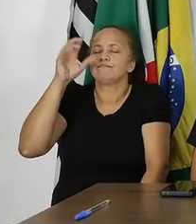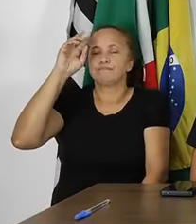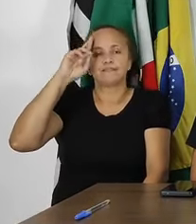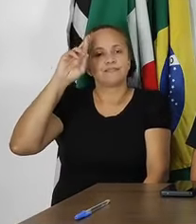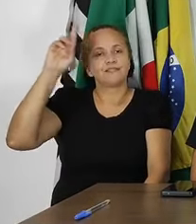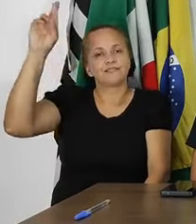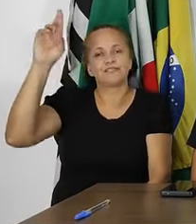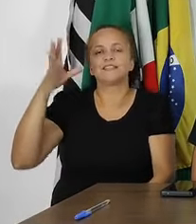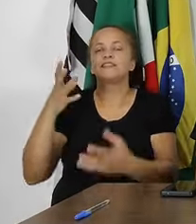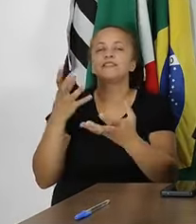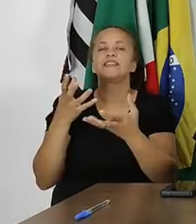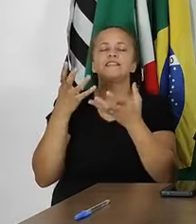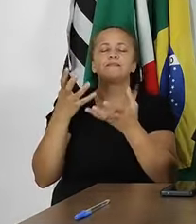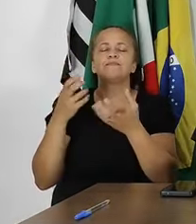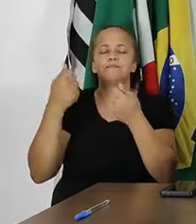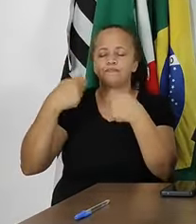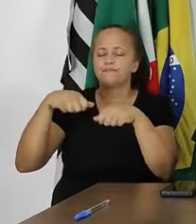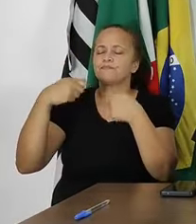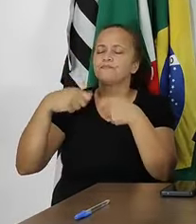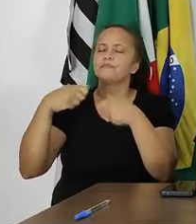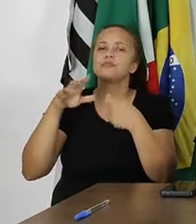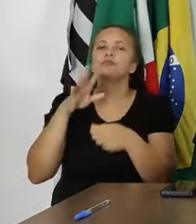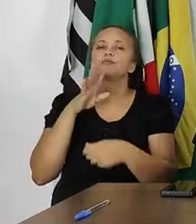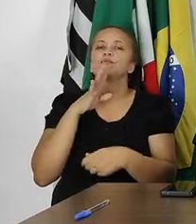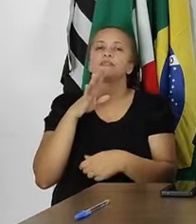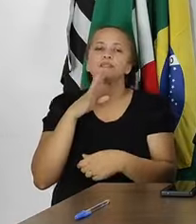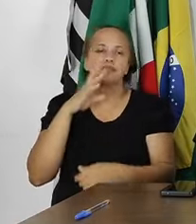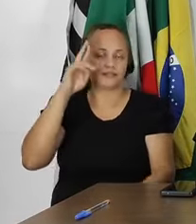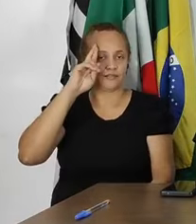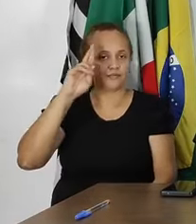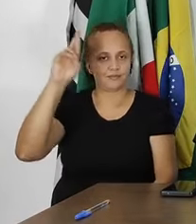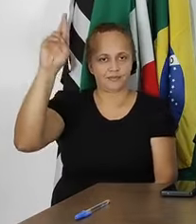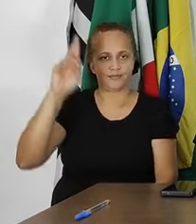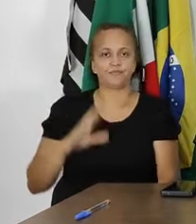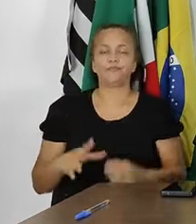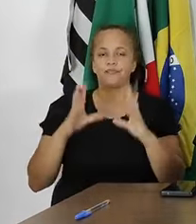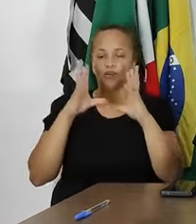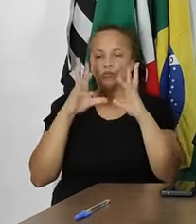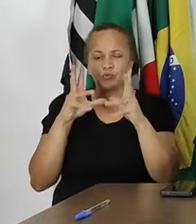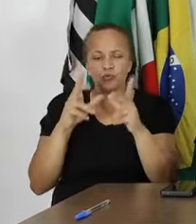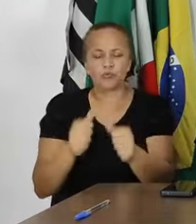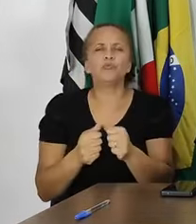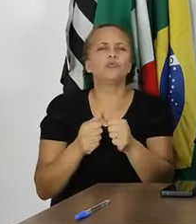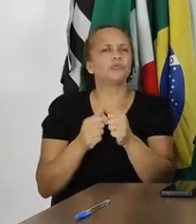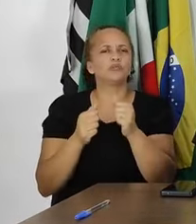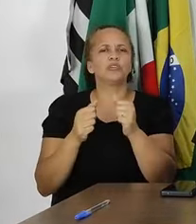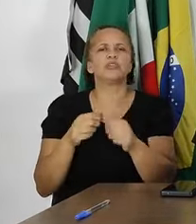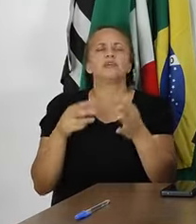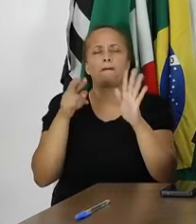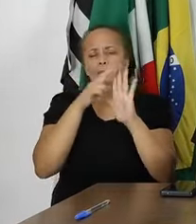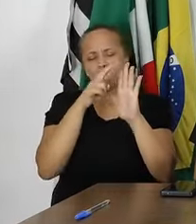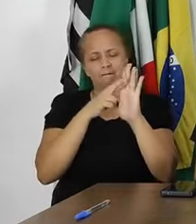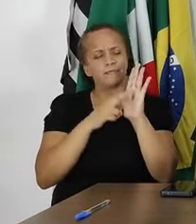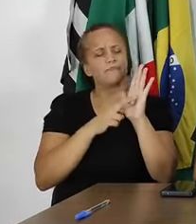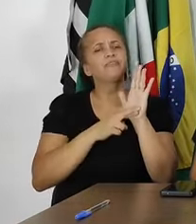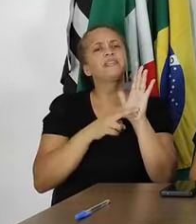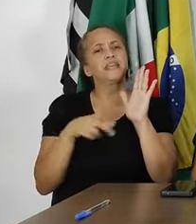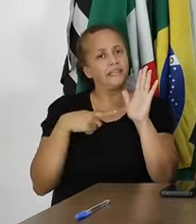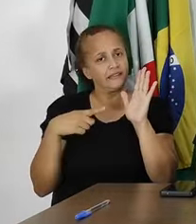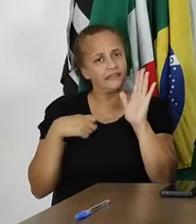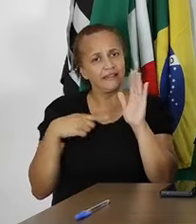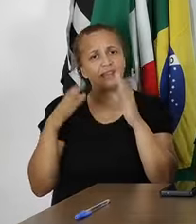no conhecimento do Senhor Jesus, nós é que precisamos. Então todas as coisas, todos os eventos, toda a programação, tudo aquilo que nós